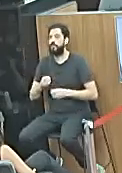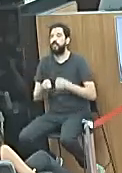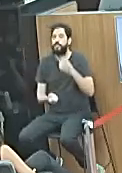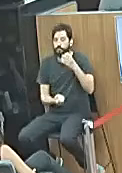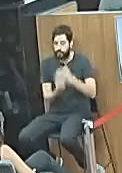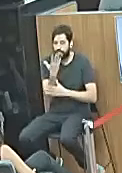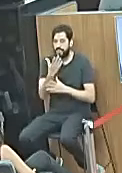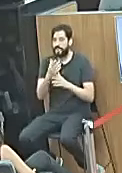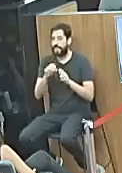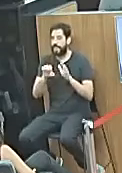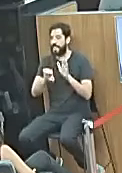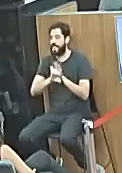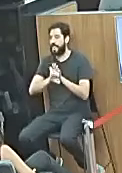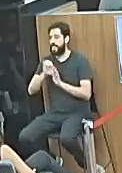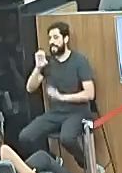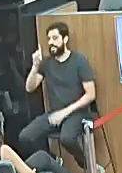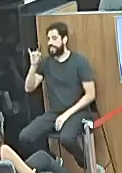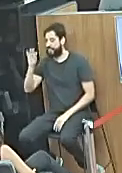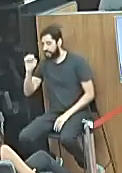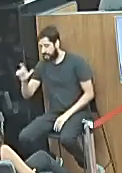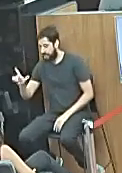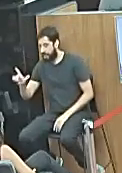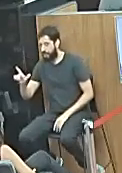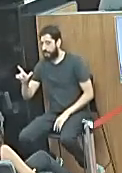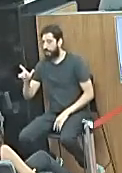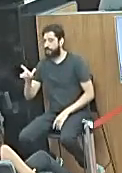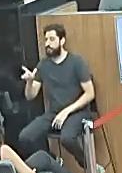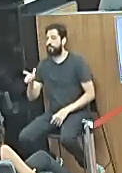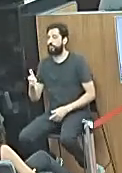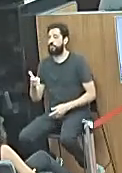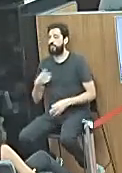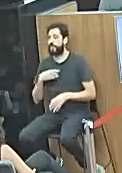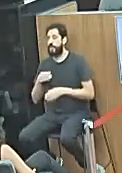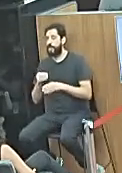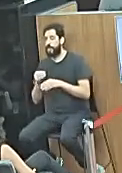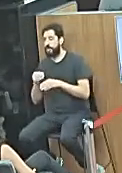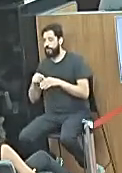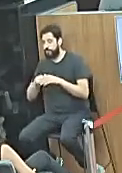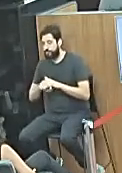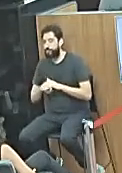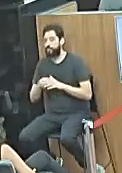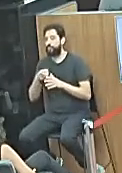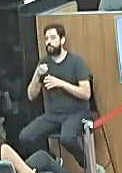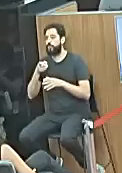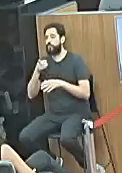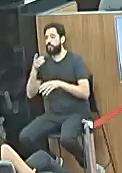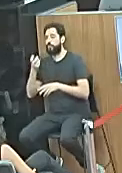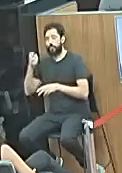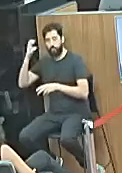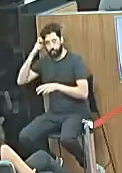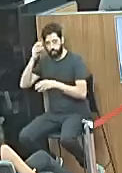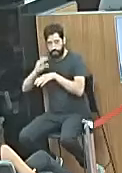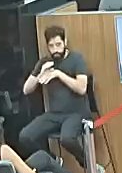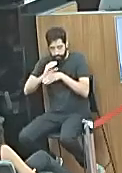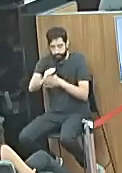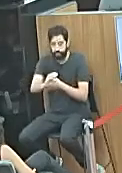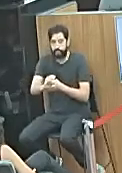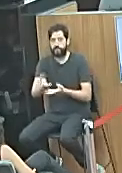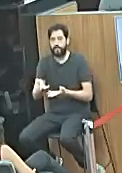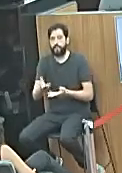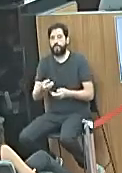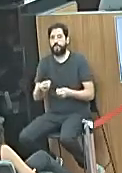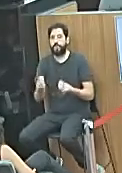premiação do fundo estadual de cultura fec que contemple o grupo c agentes culturais dos municípios